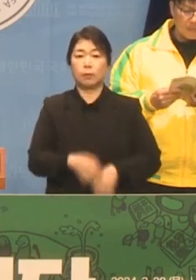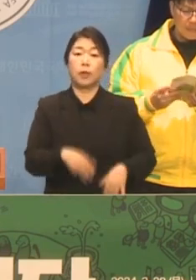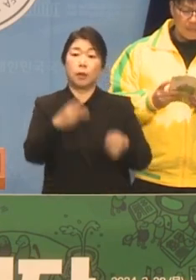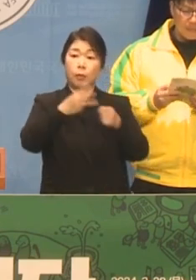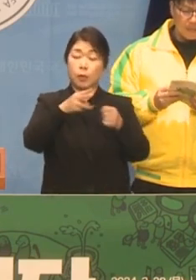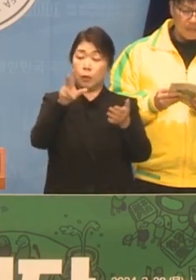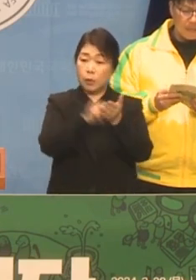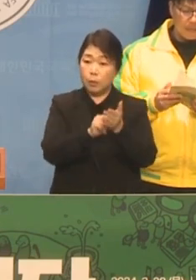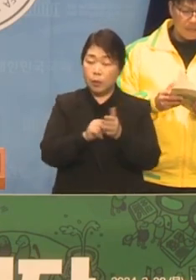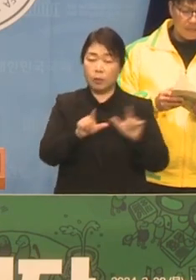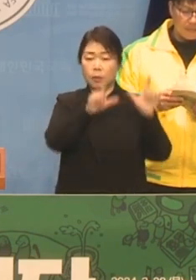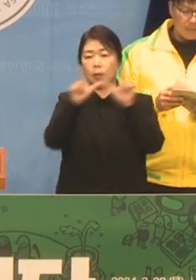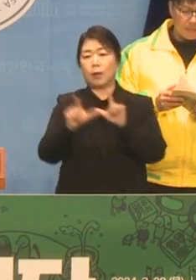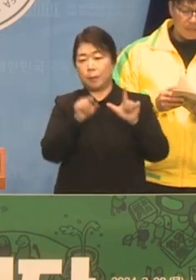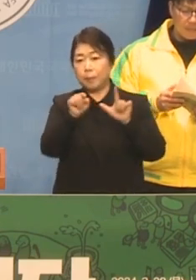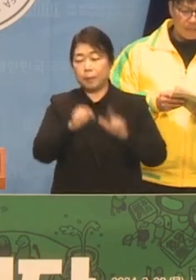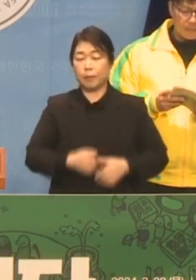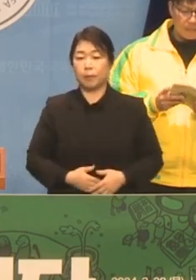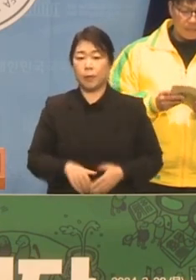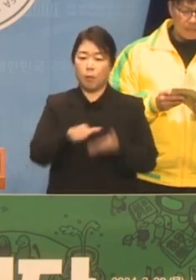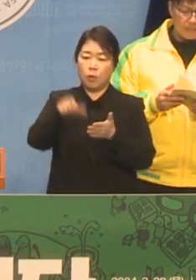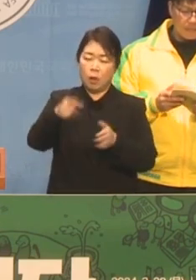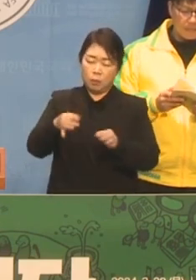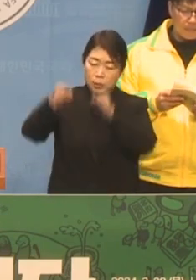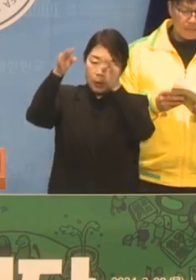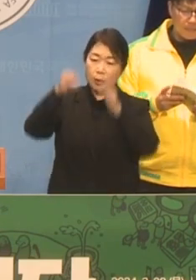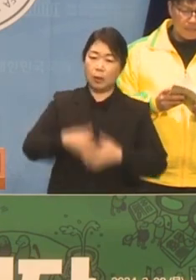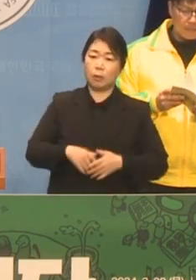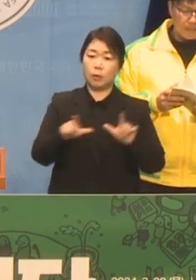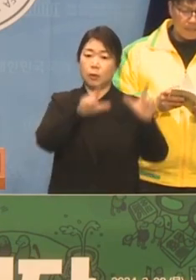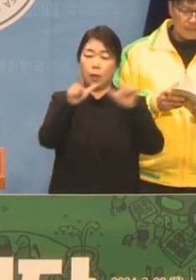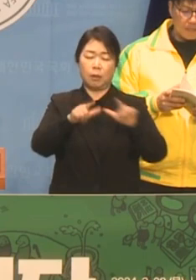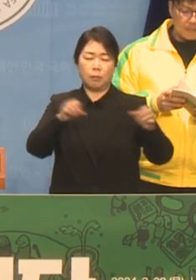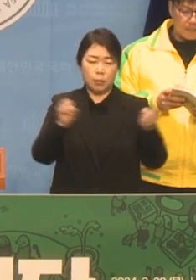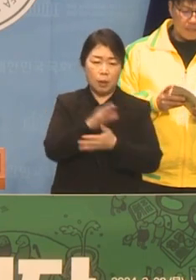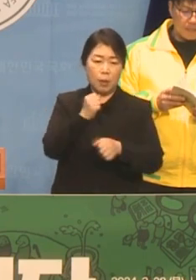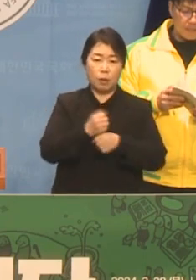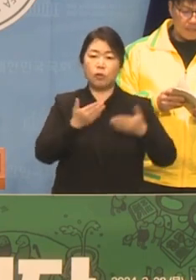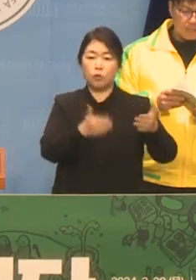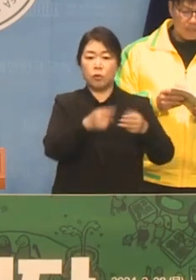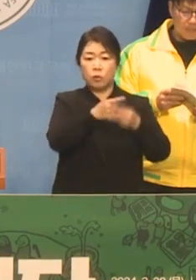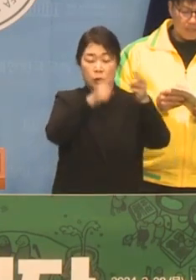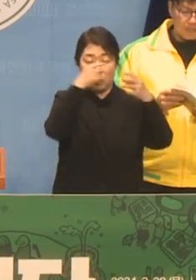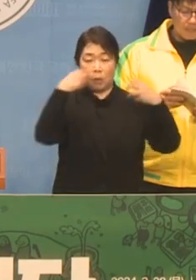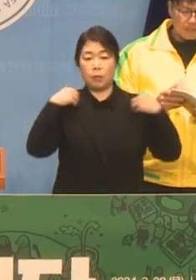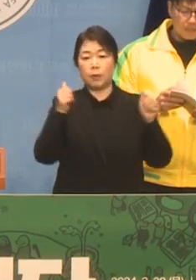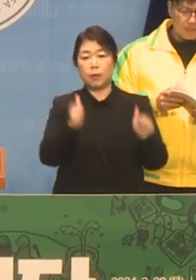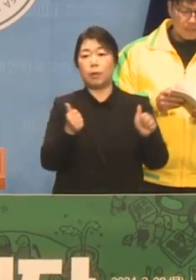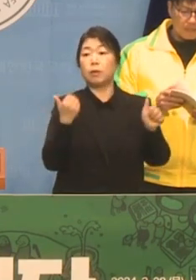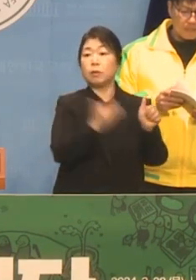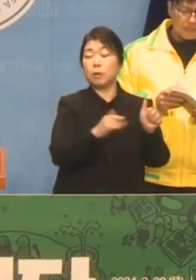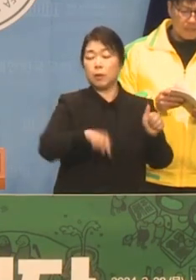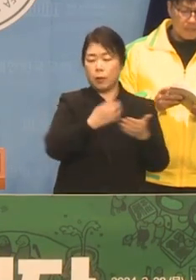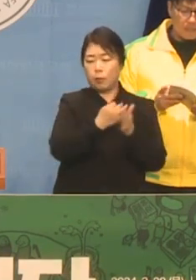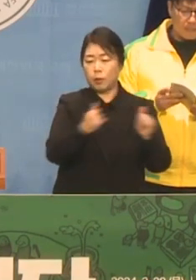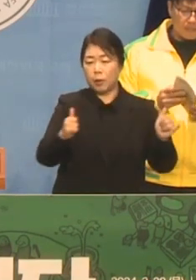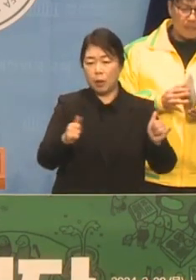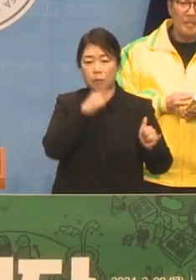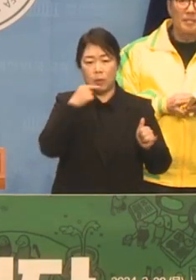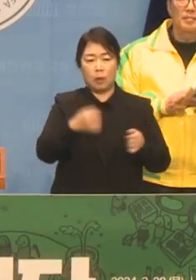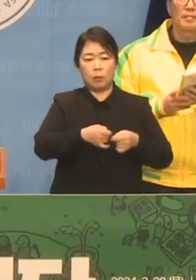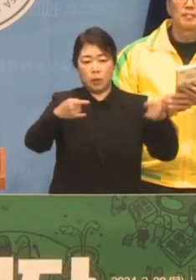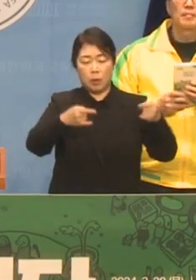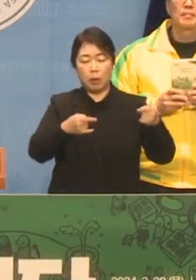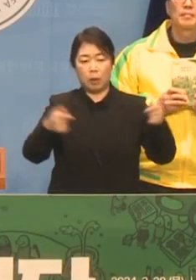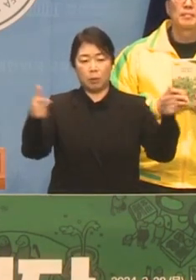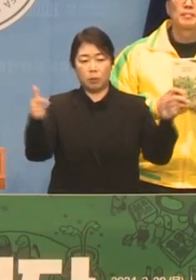번째 과제 민생입법 민생 파타는 윤성열 정권 심판하고 자영업자 부채